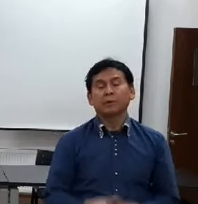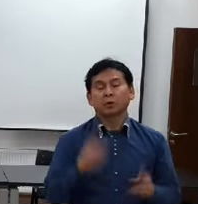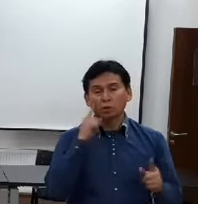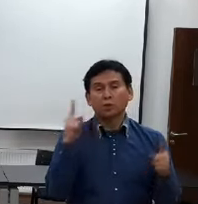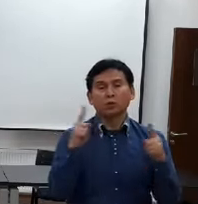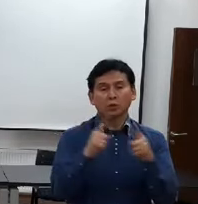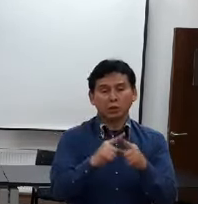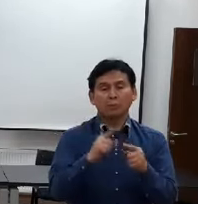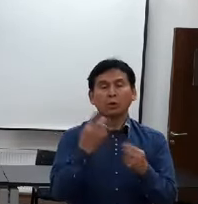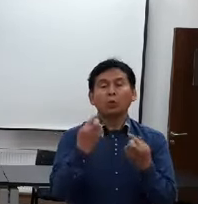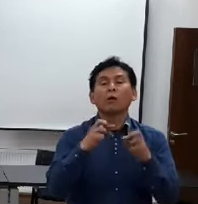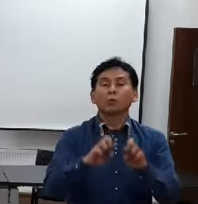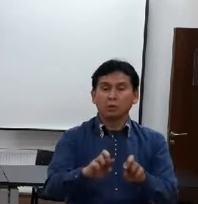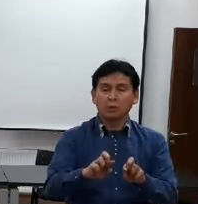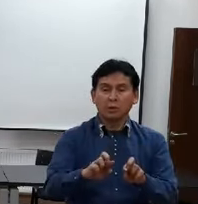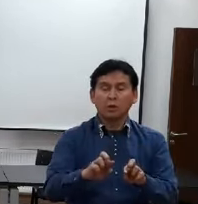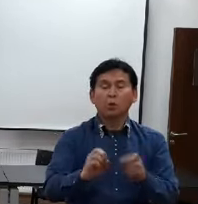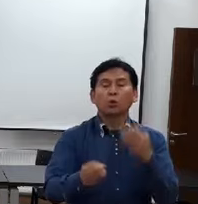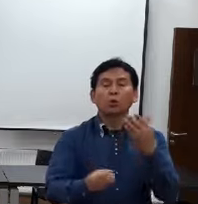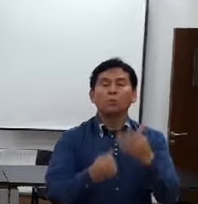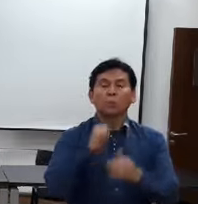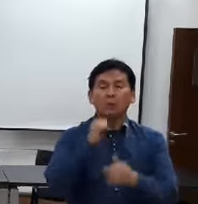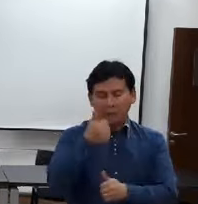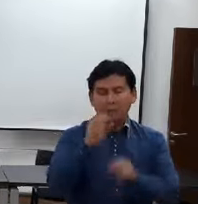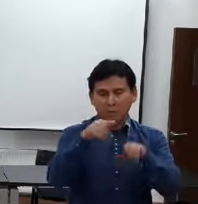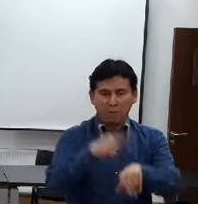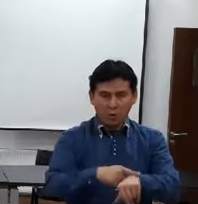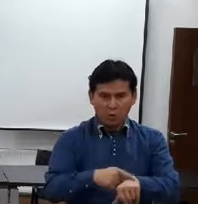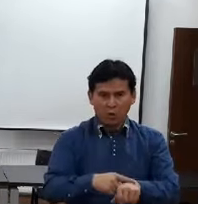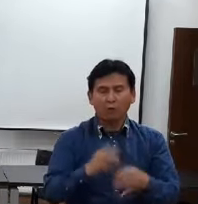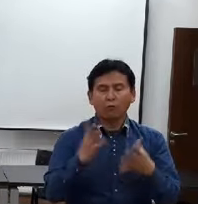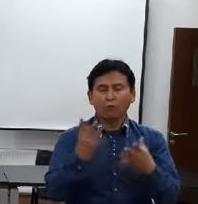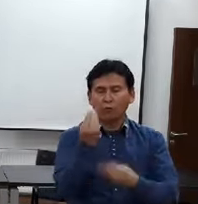encontramos en una nueva oportunidad para un nuevo reporte con motivo del COVID-19 muy buenas tardes